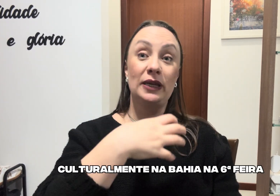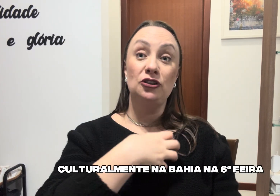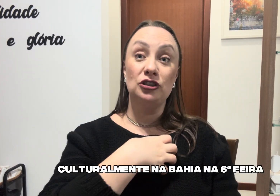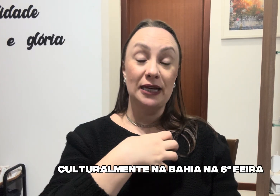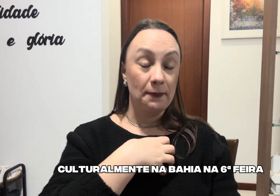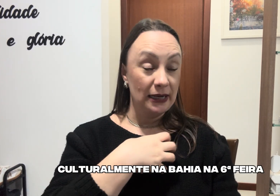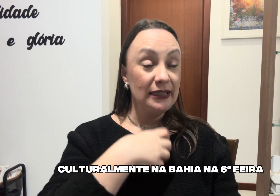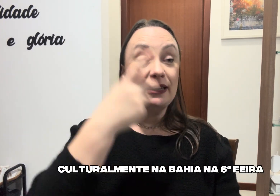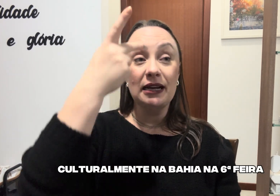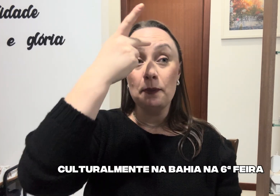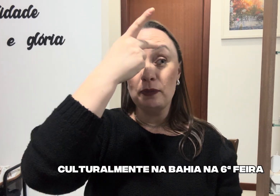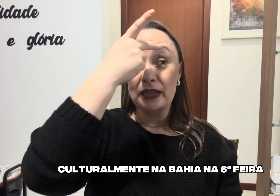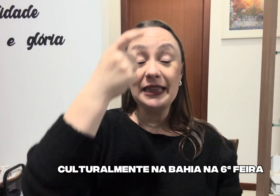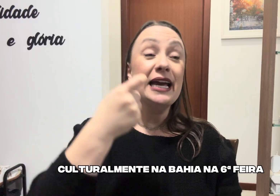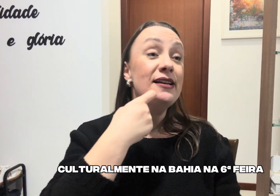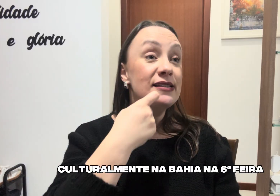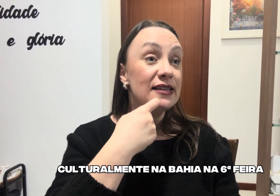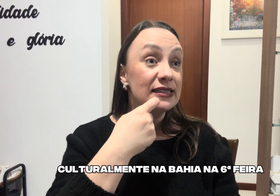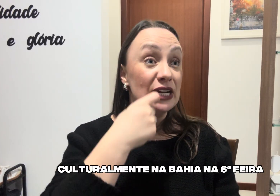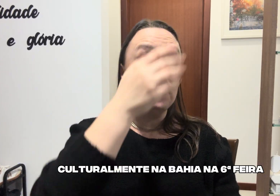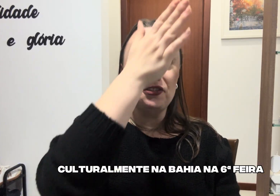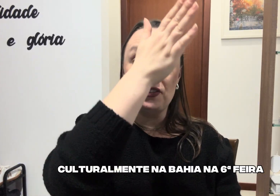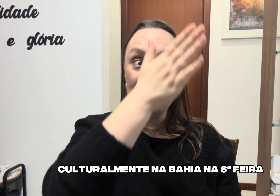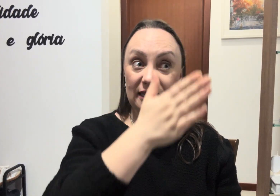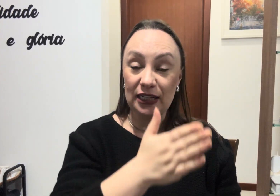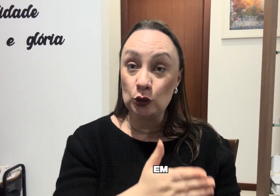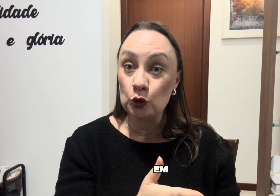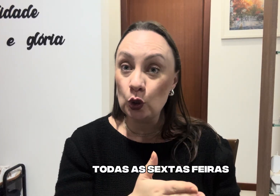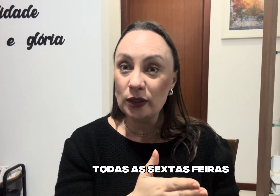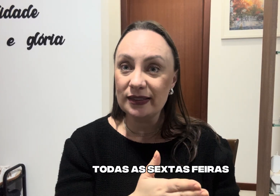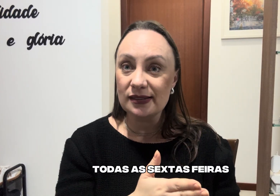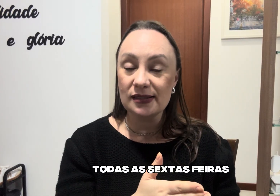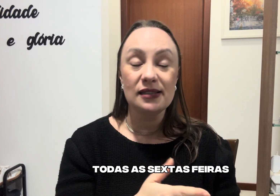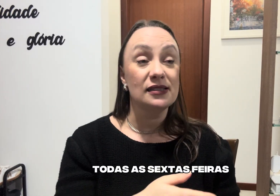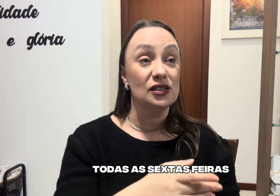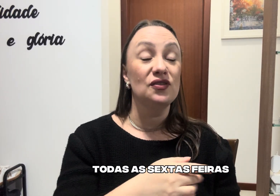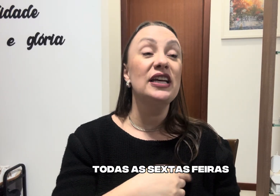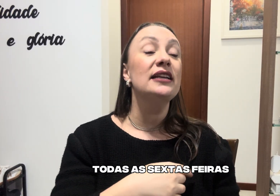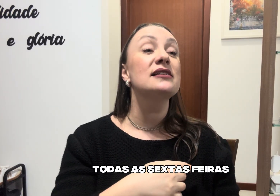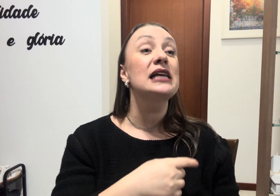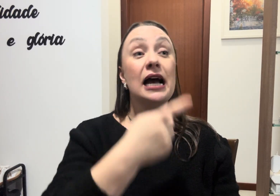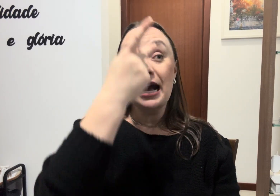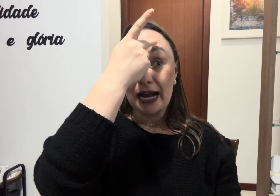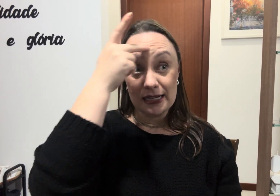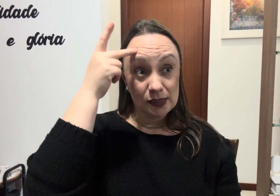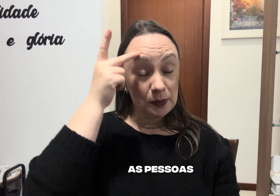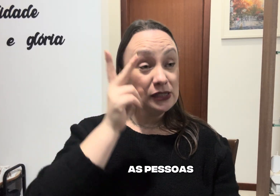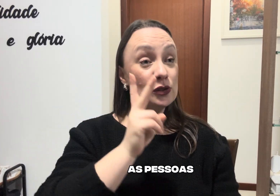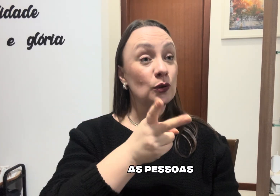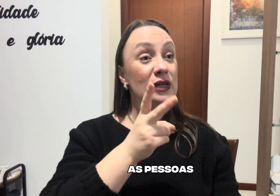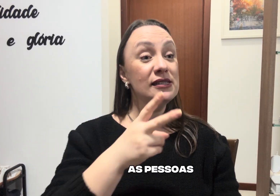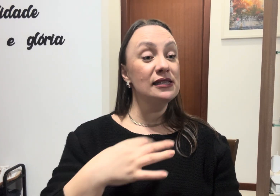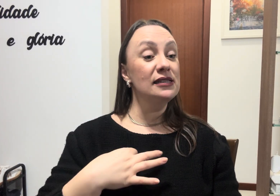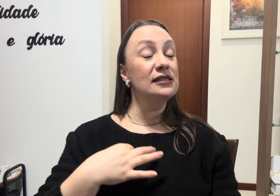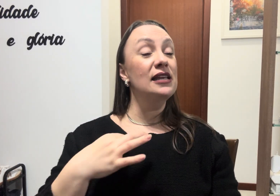Culturalmente na Bahia, na sexta-feira, em todas as sextas-feiras, as pessoas